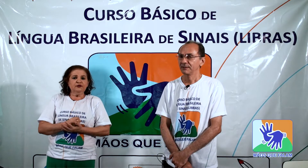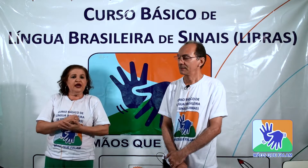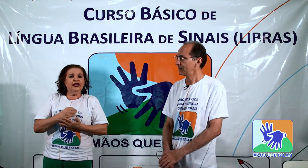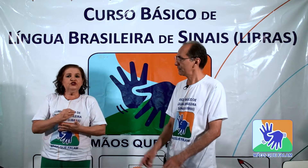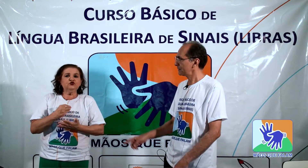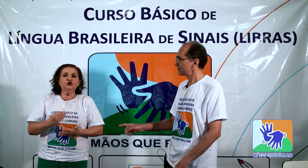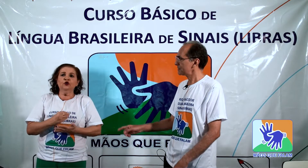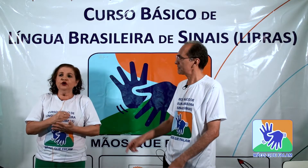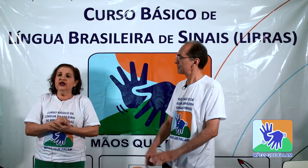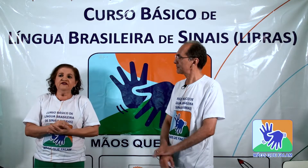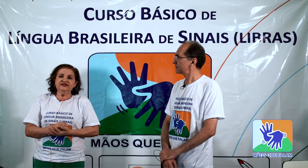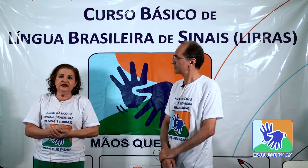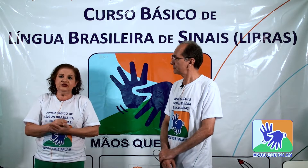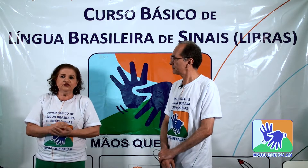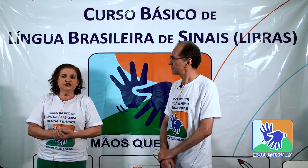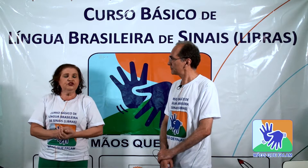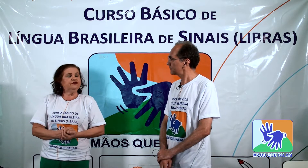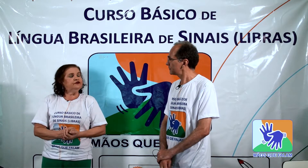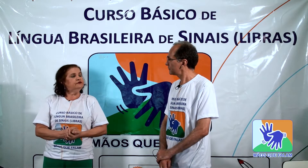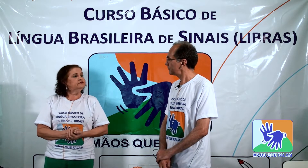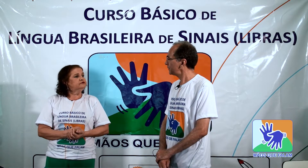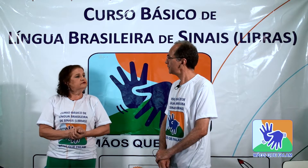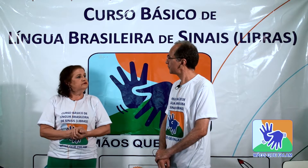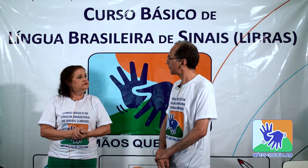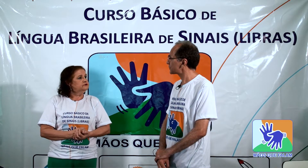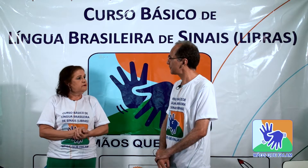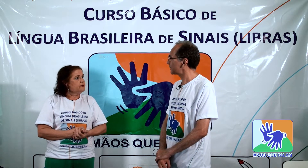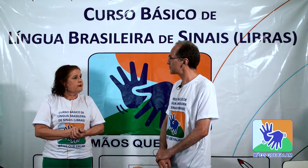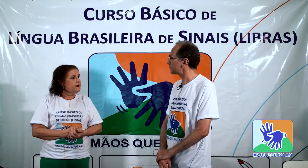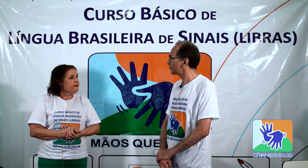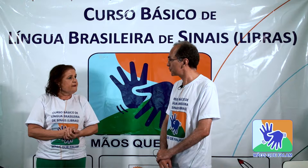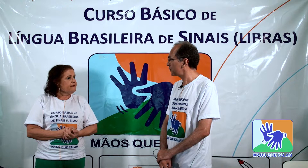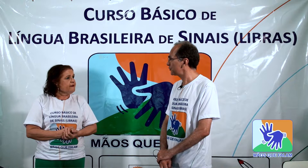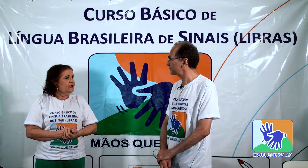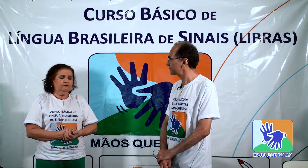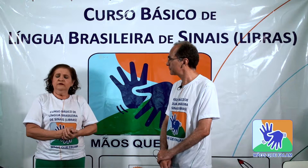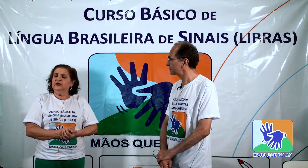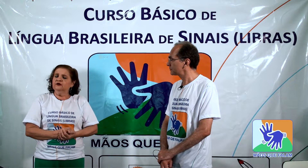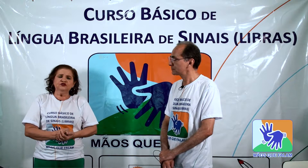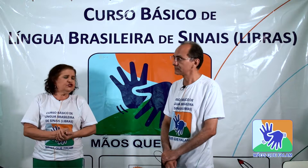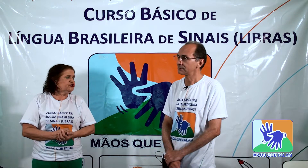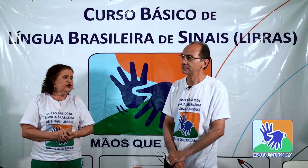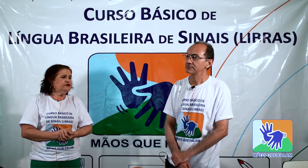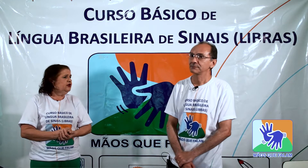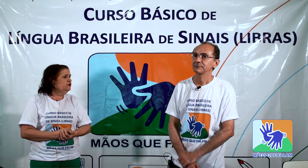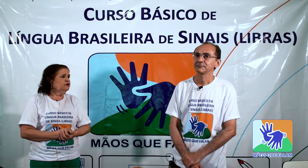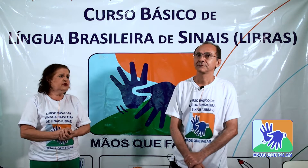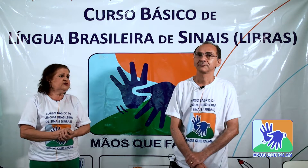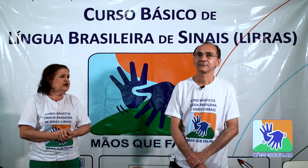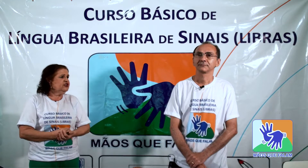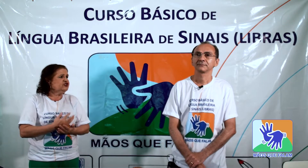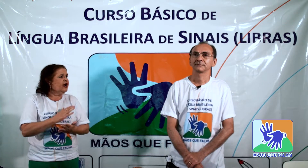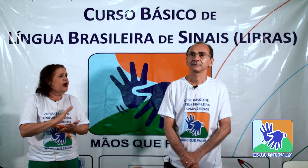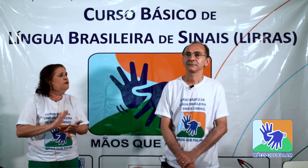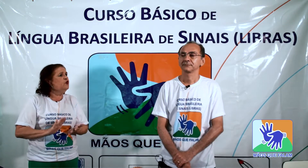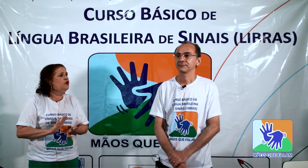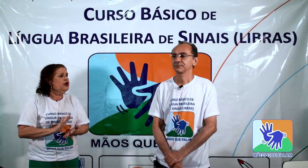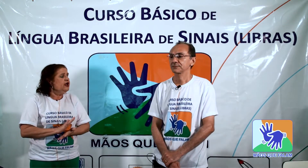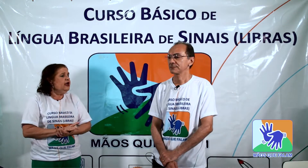ele surdo ou deficiente auditivo. E eu posso chamar de mudinho? Não, de jeito nenhum. Isso aí já acabou. Ele não